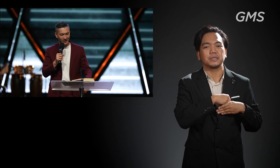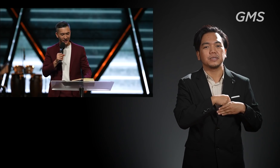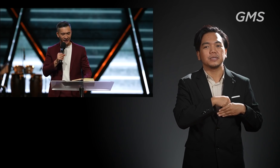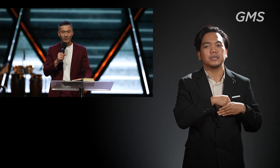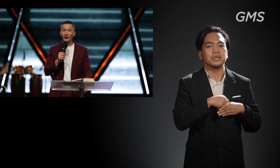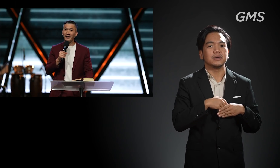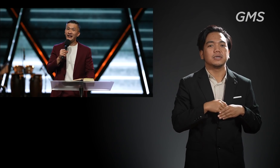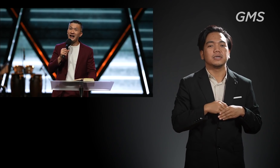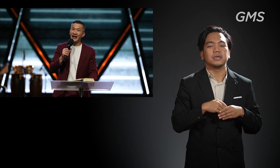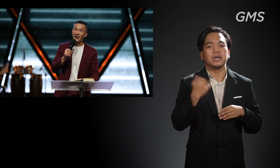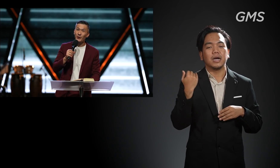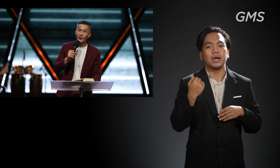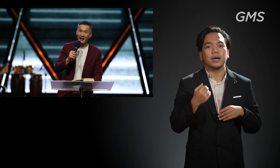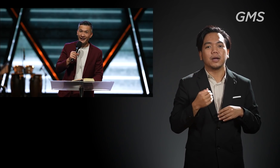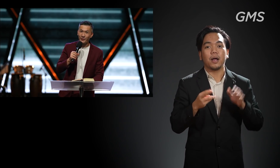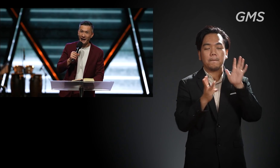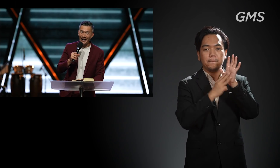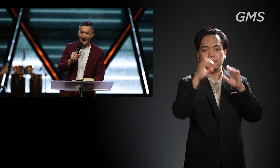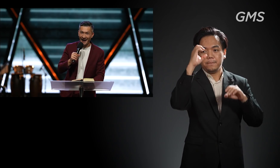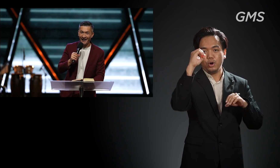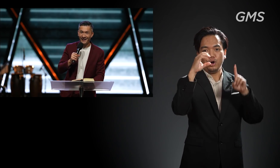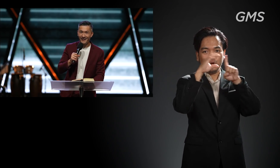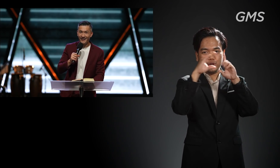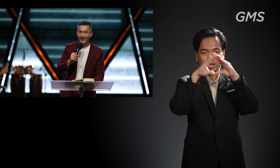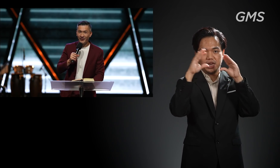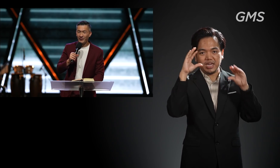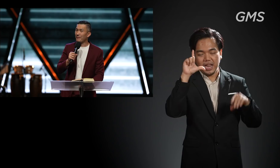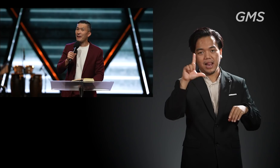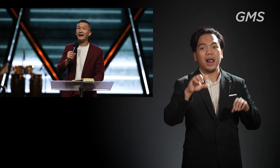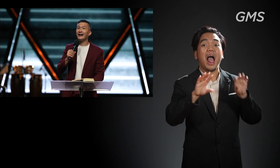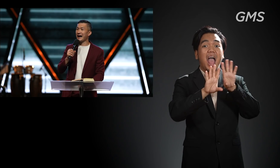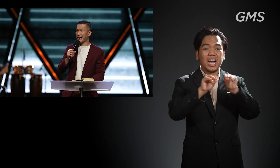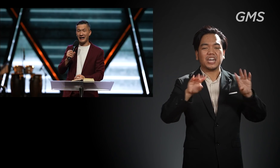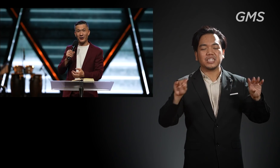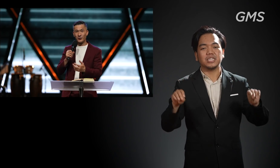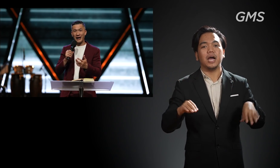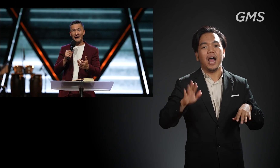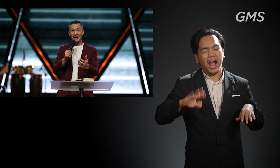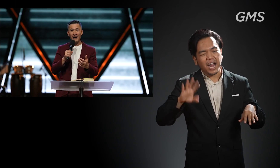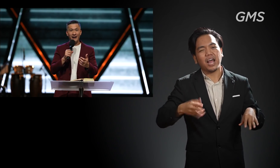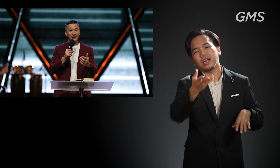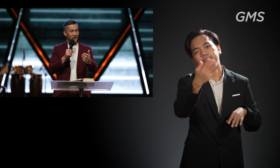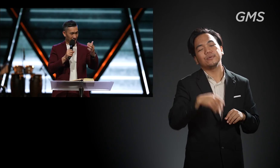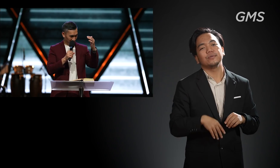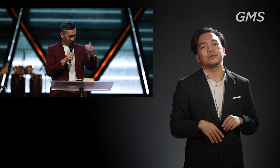investasi di modal kerja anak suatu hari yang punya anak-anak. Betapa bahagianya anak-anak kalau sudah